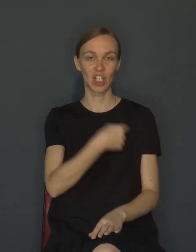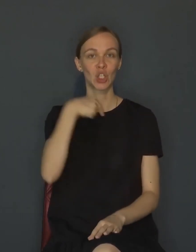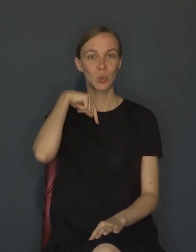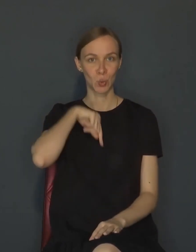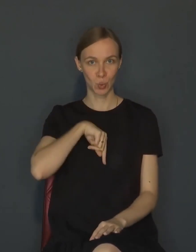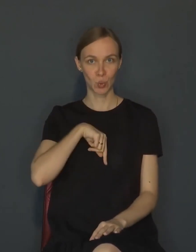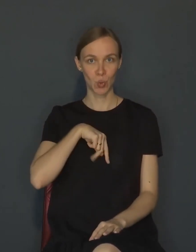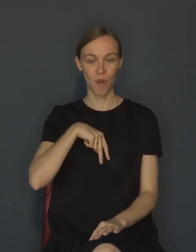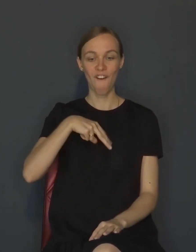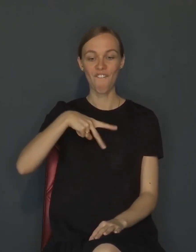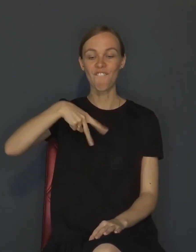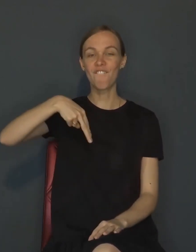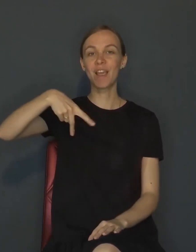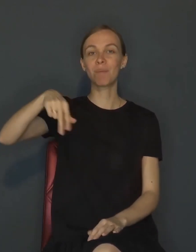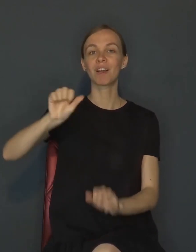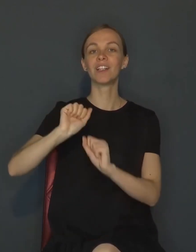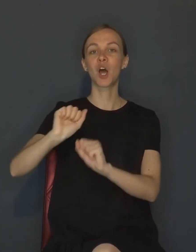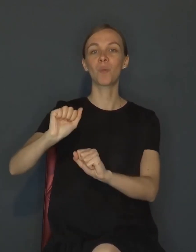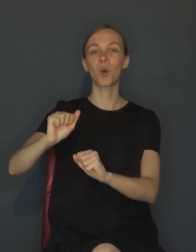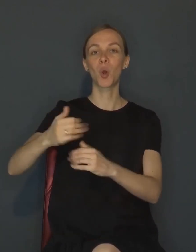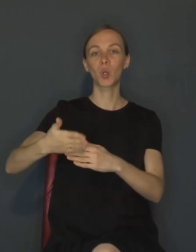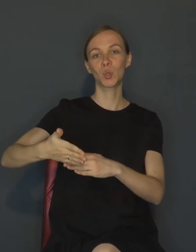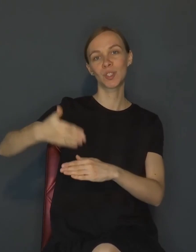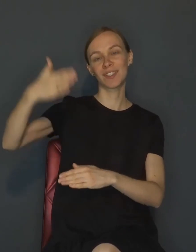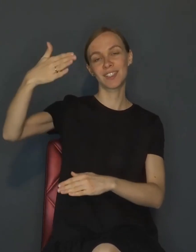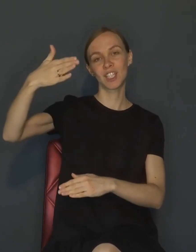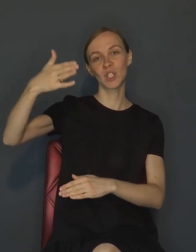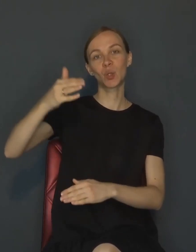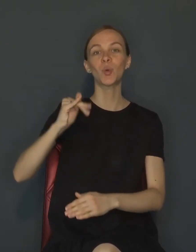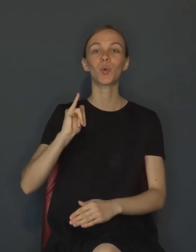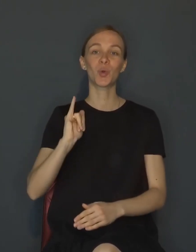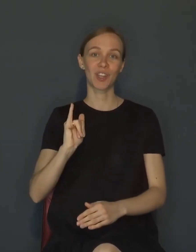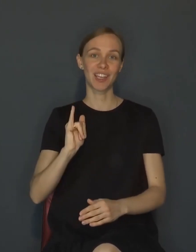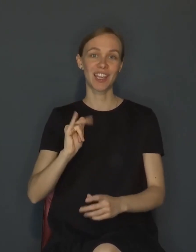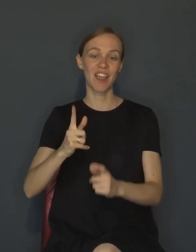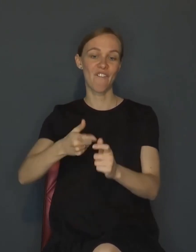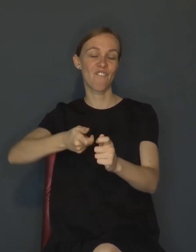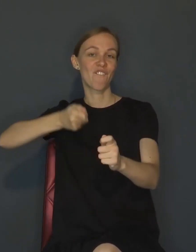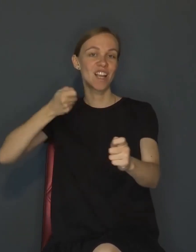вибігла на оборонну стіну і вистрілила з гармати.